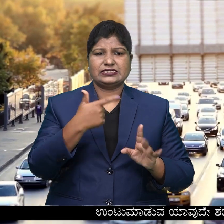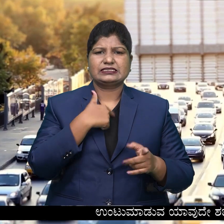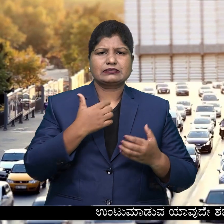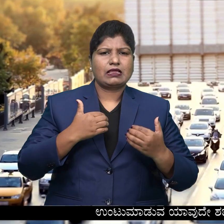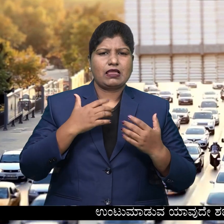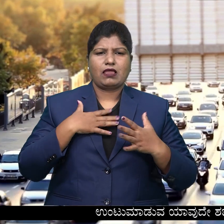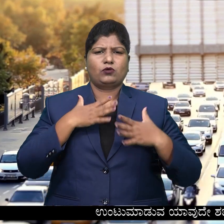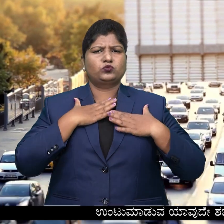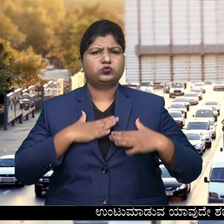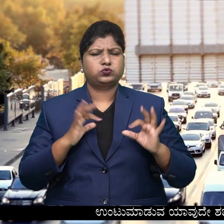ಕರೆಯಲಾಗುತ್ತೆ.